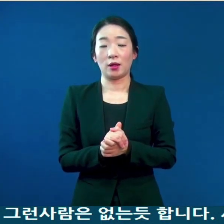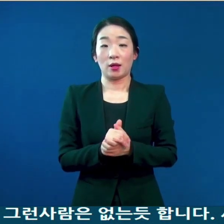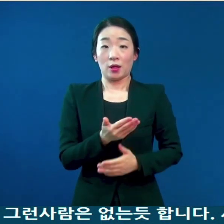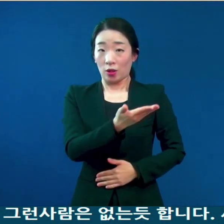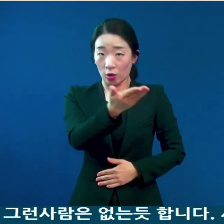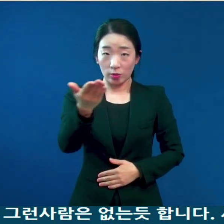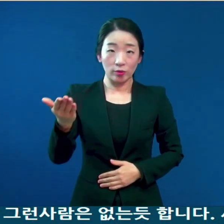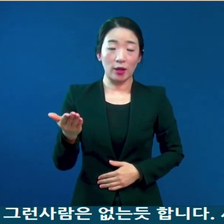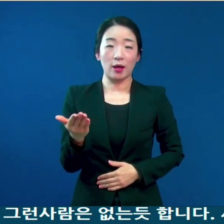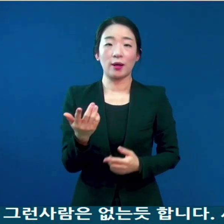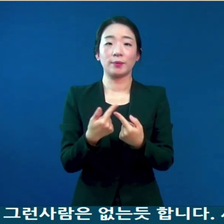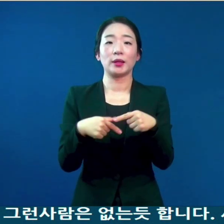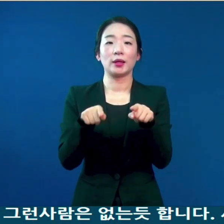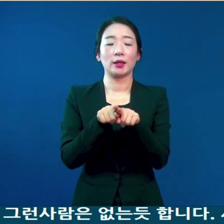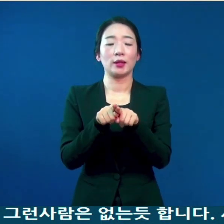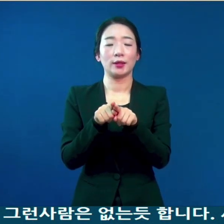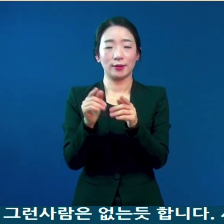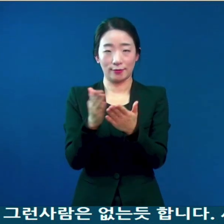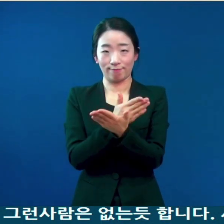것은